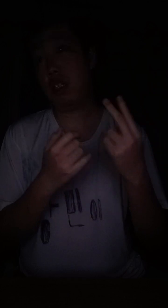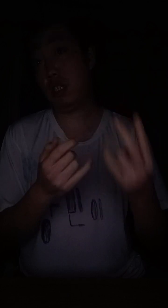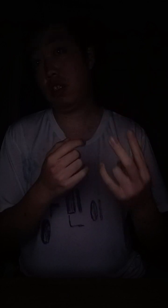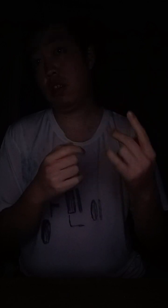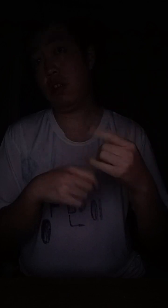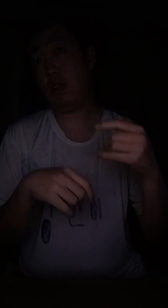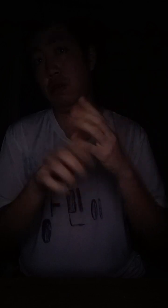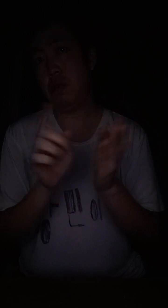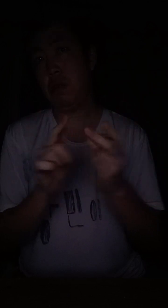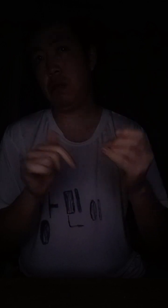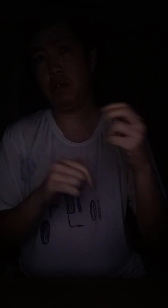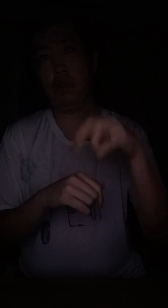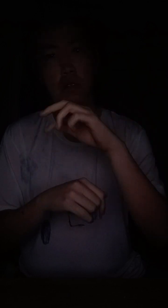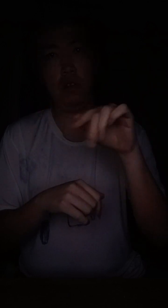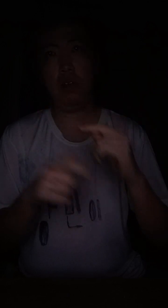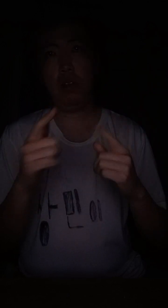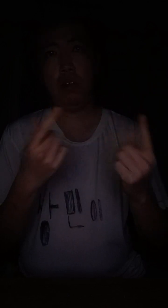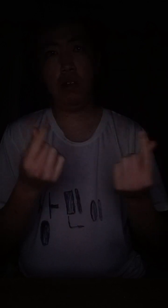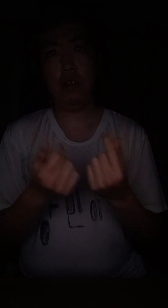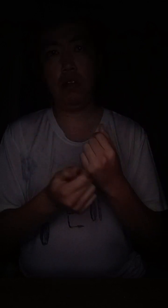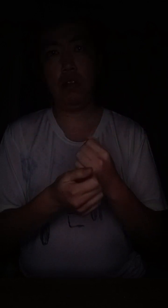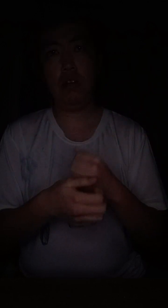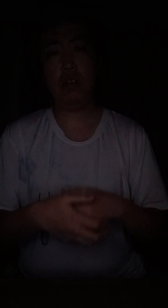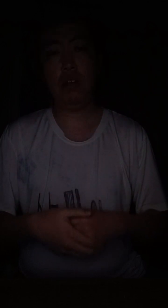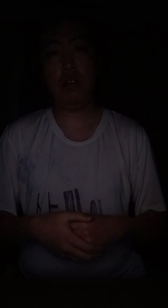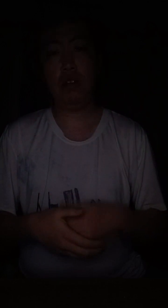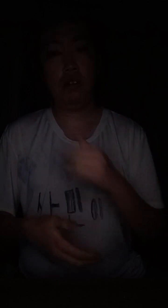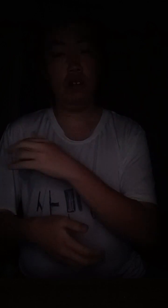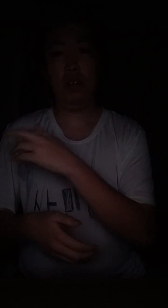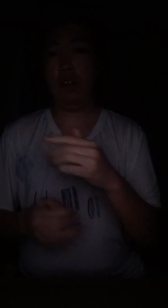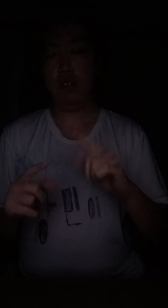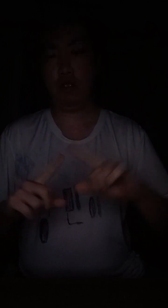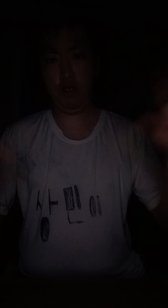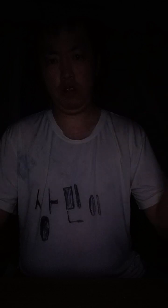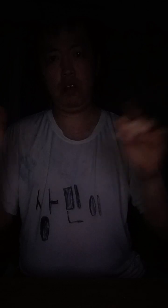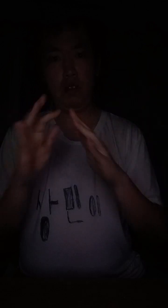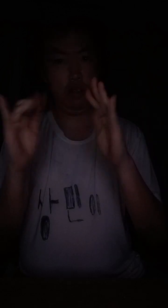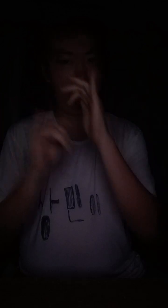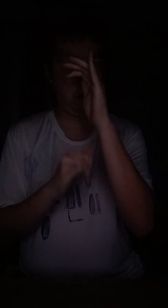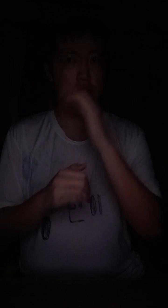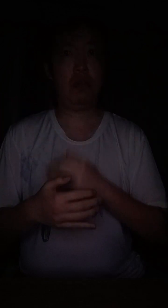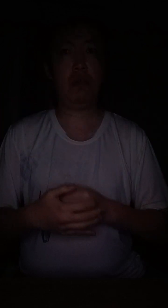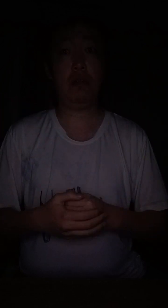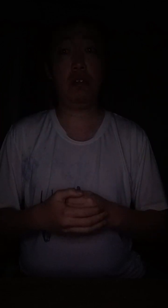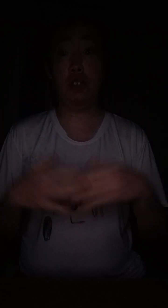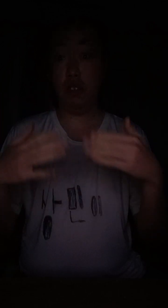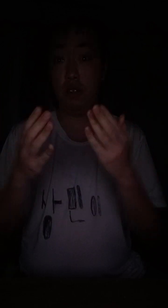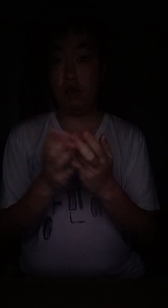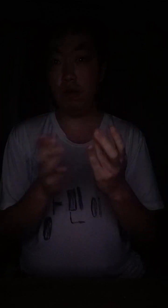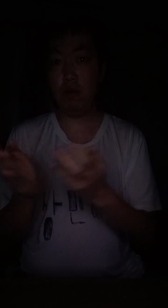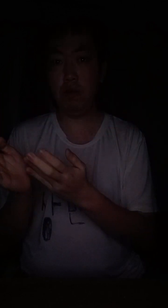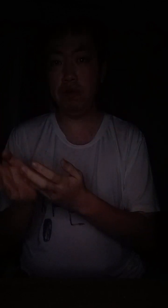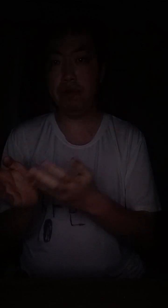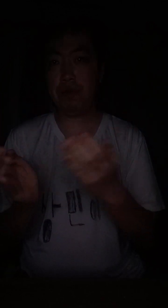12일부터 이뤄진 것으로 보고 있습니다. 그만큼 피해 규모가 더 늘어날 수 있습니다. A 경사는 상습적으로 촬영한 건